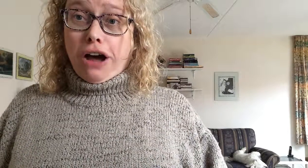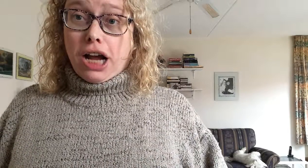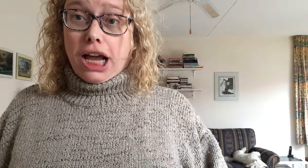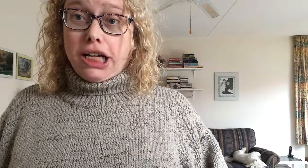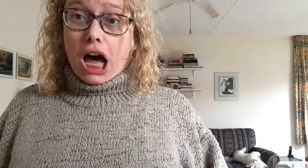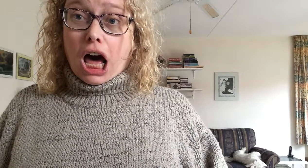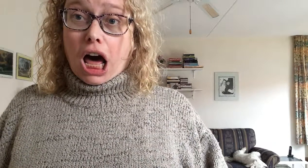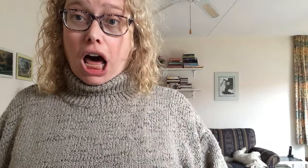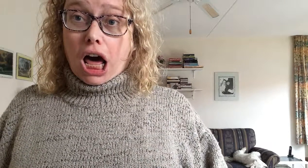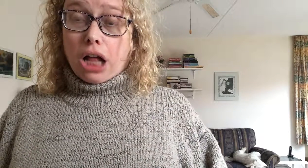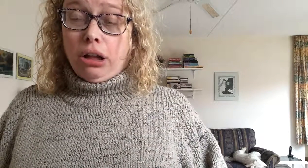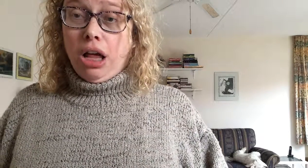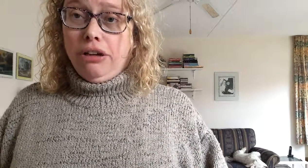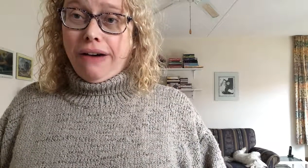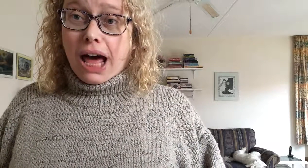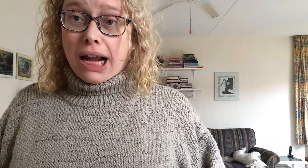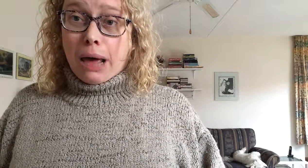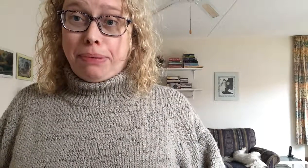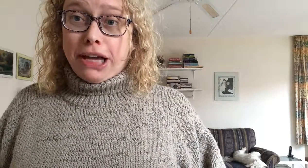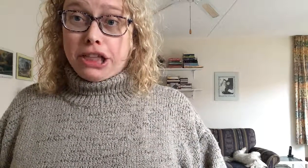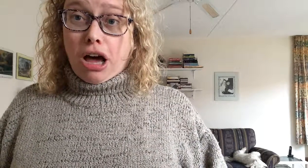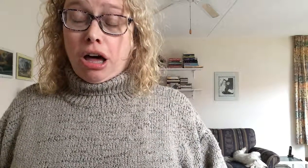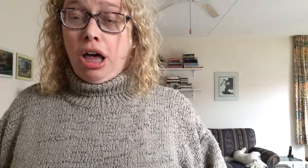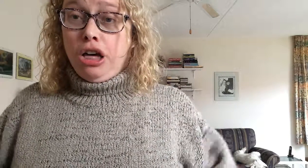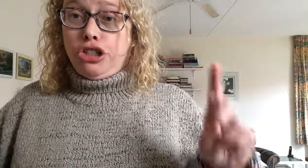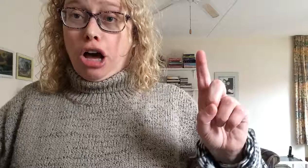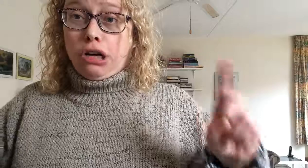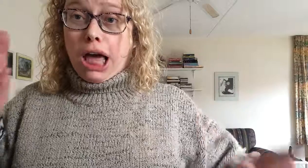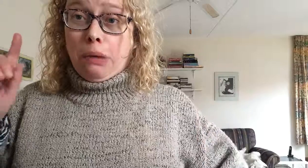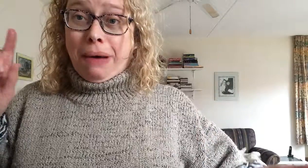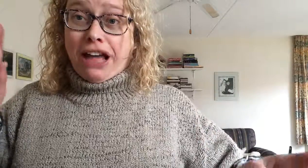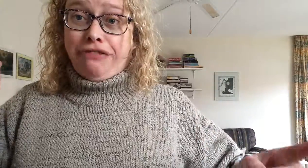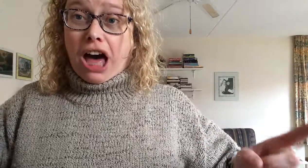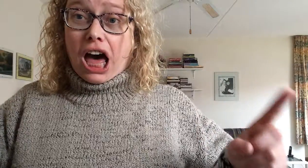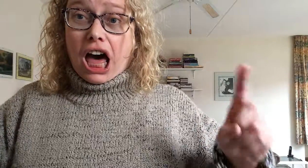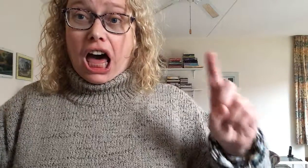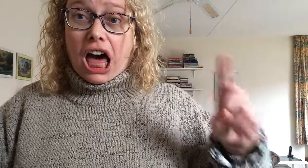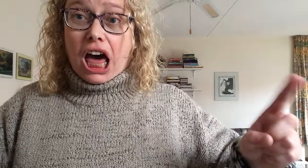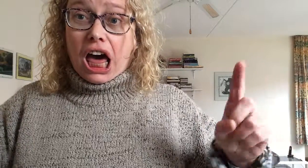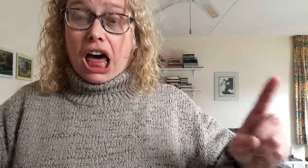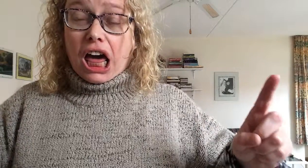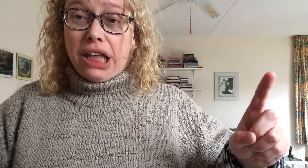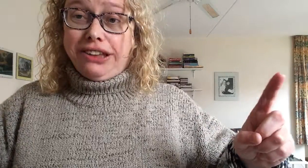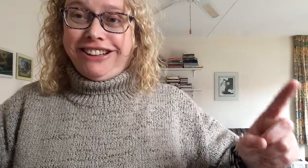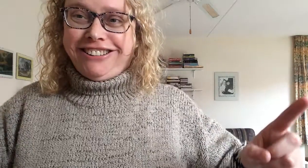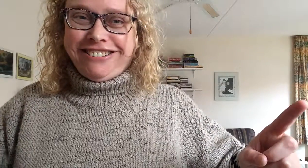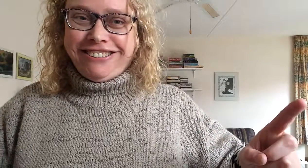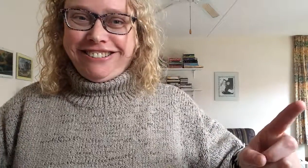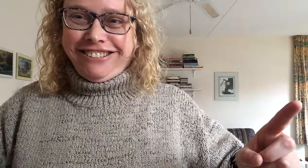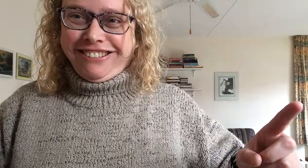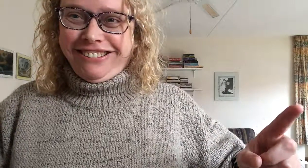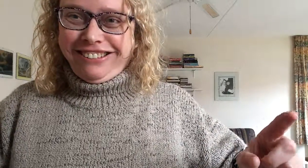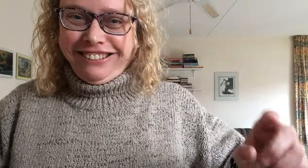van Inkel, waar heb ik toch zo'n keelpijn van?